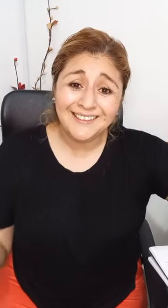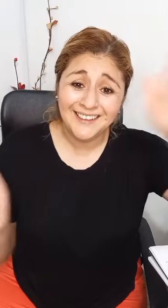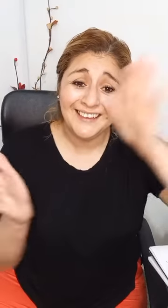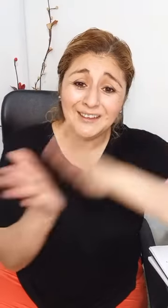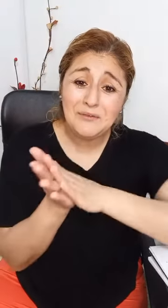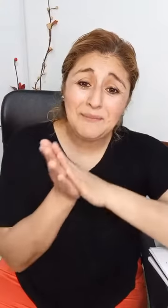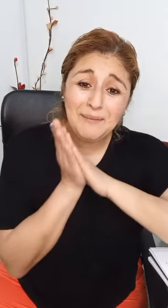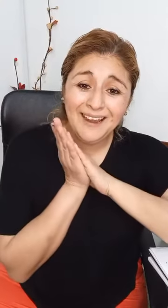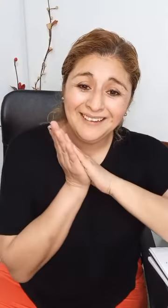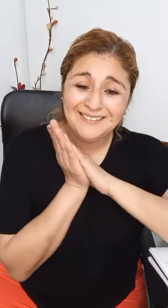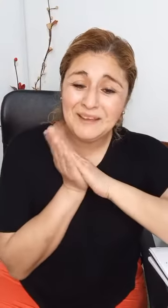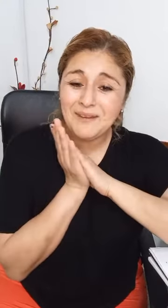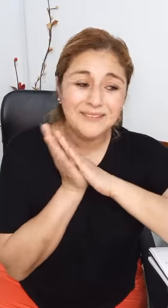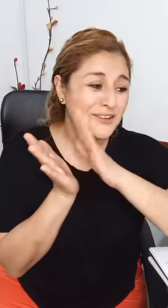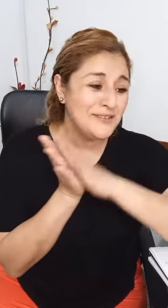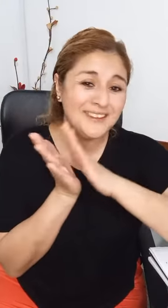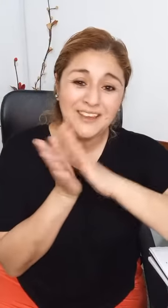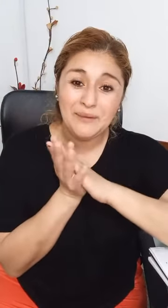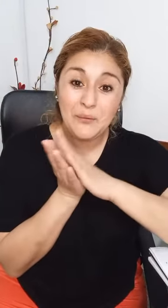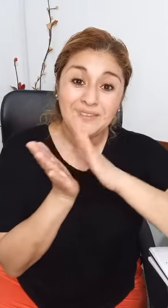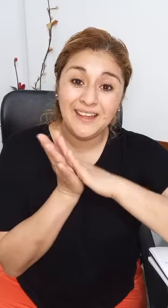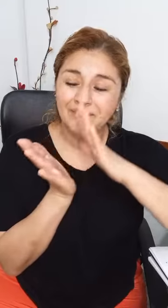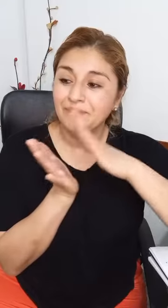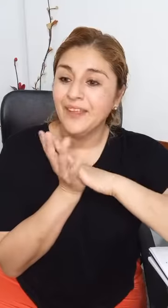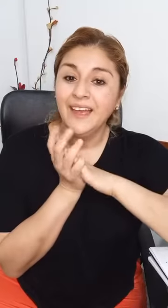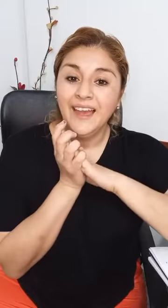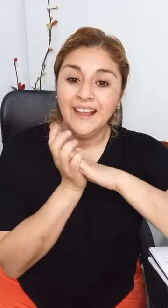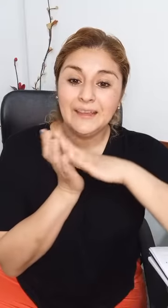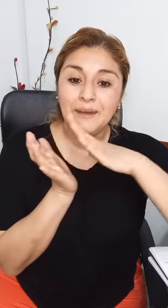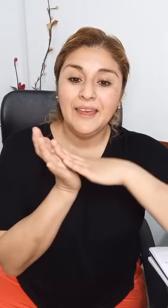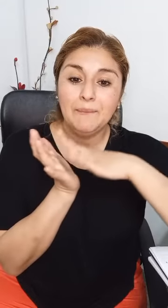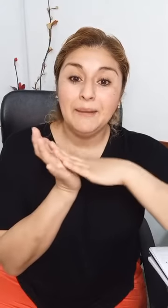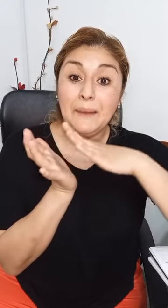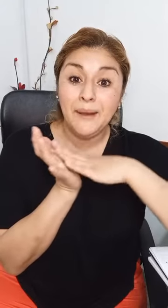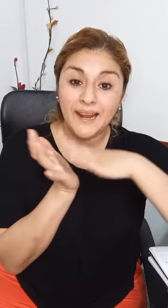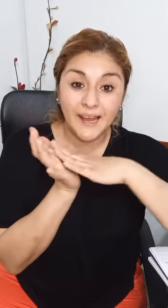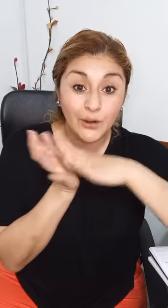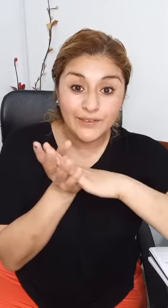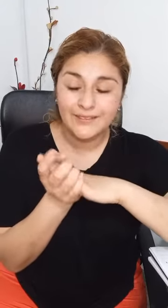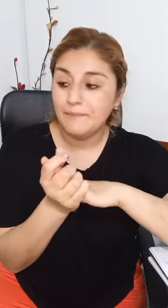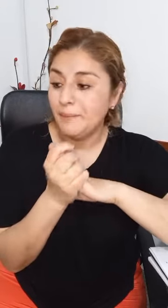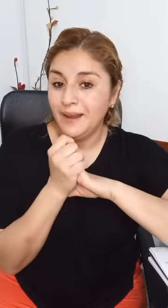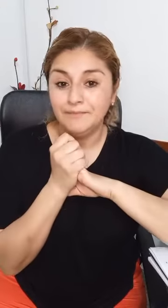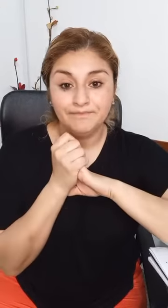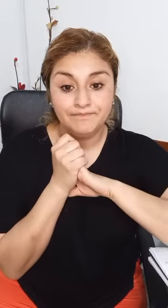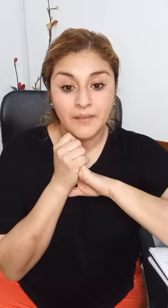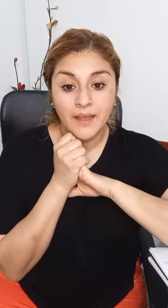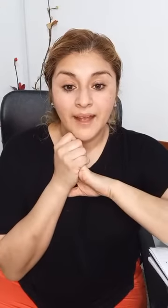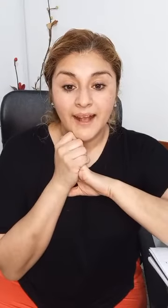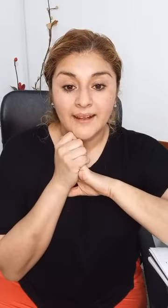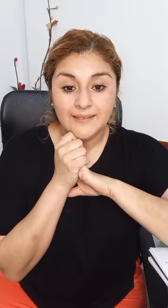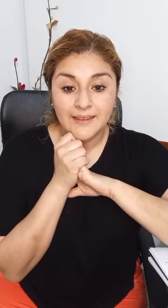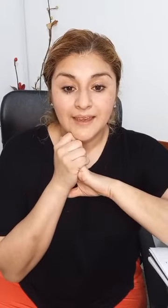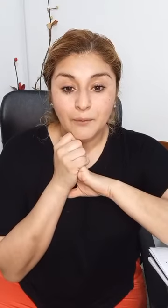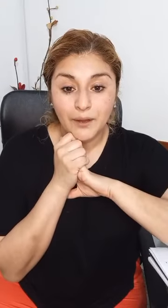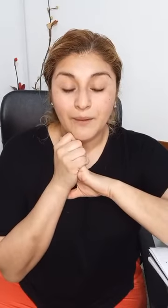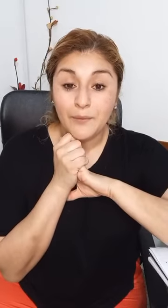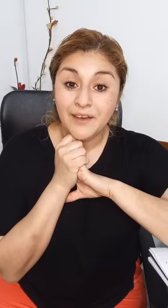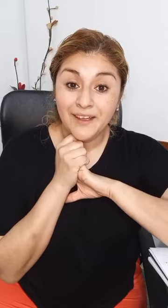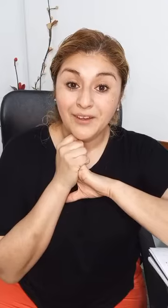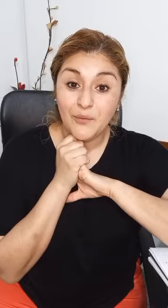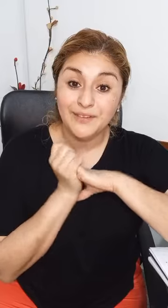Centrar las ideas en un papel. Siempre se lo digo a Sergen. Me cuesta. El tema de plasmar las cosas en papel. Así